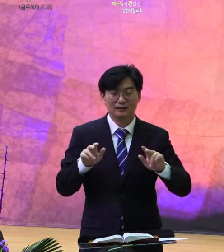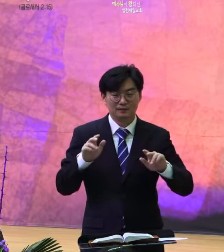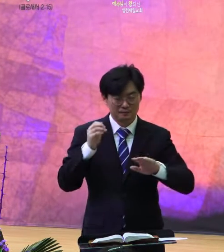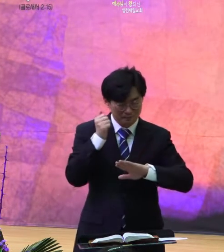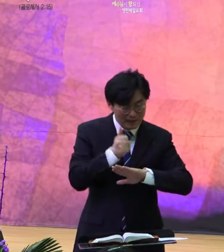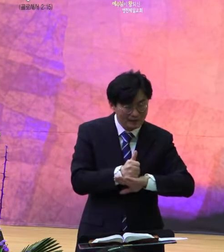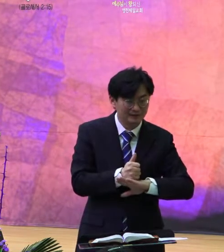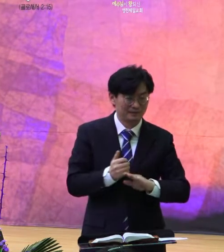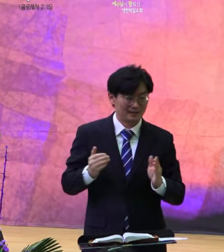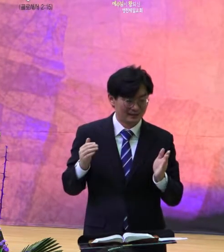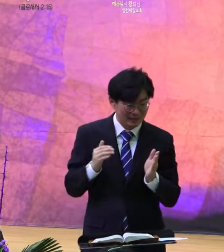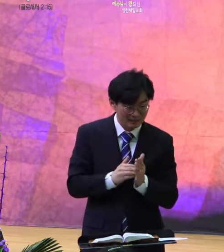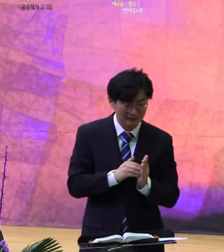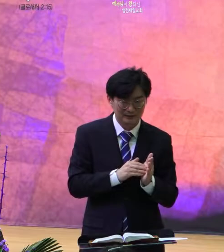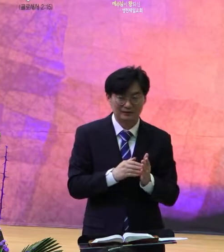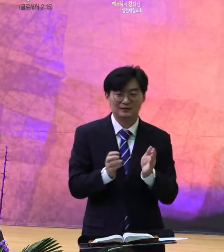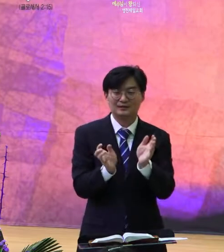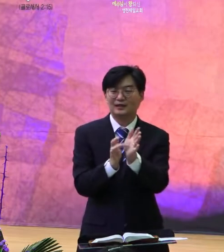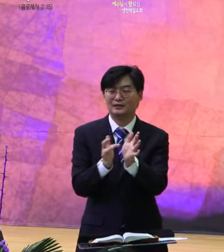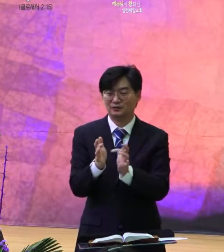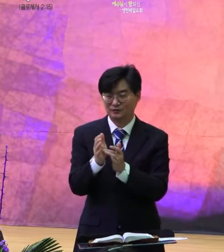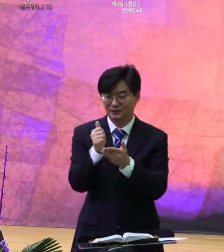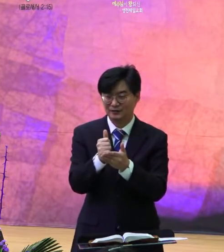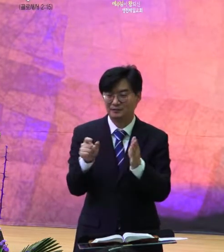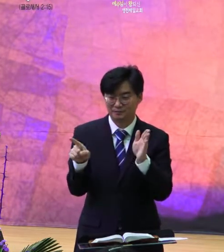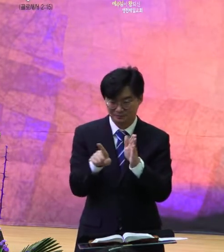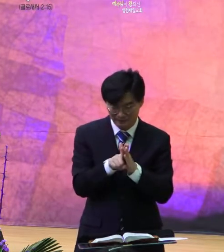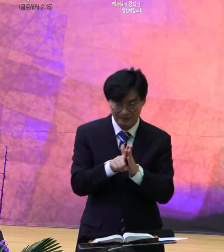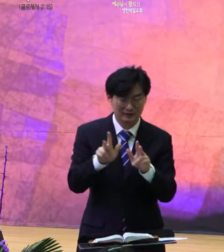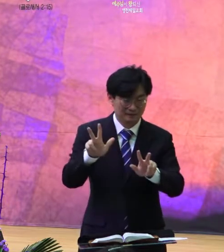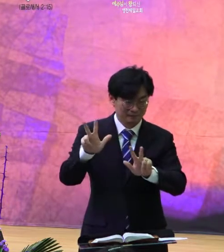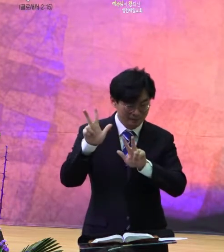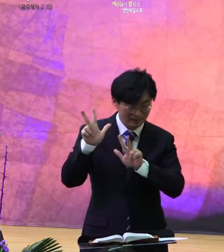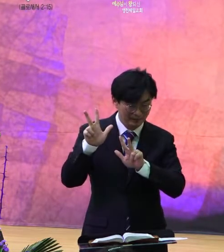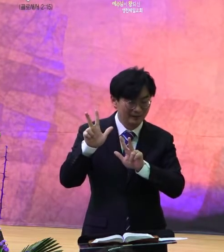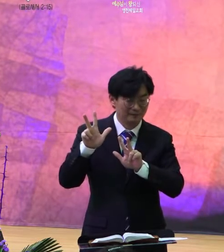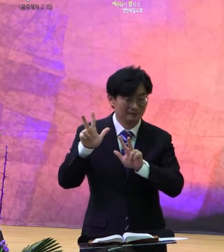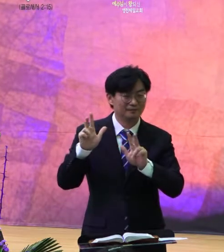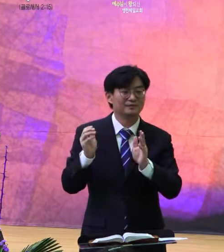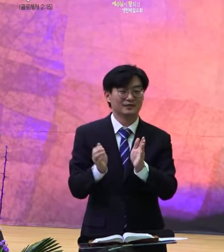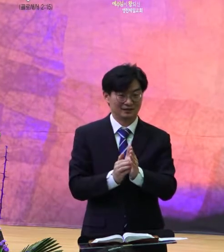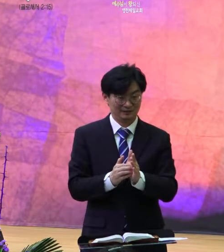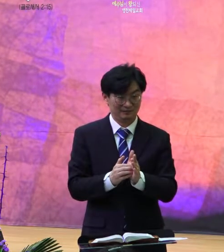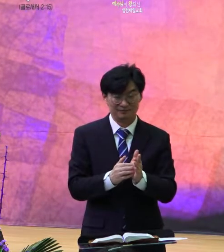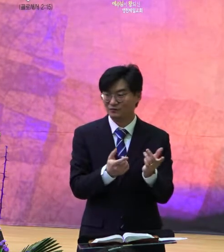믿겠습니다. 예수님의 가시기를 따라가겠습니다. 여러분들도 다 결단을 했습니다.